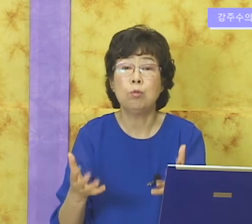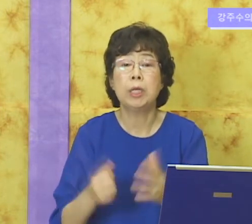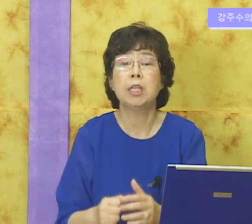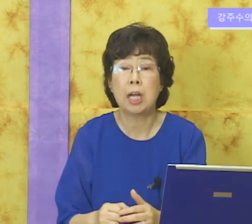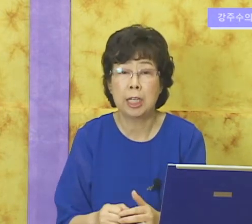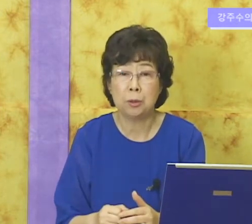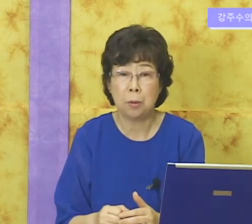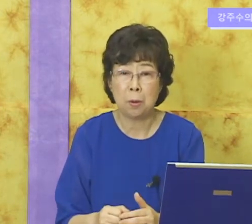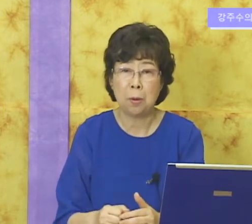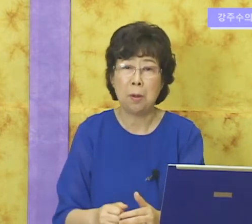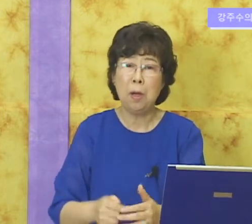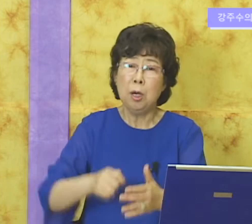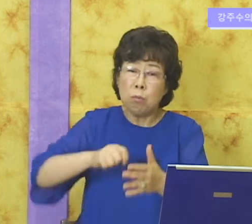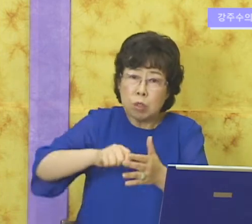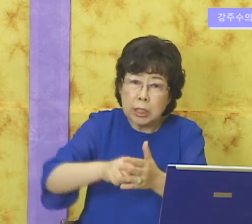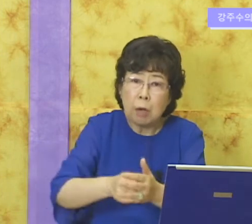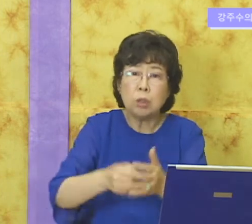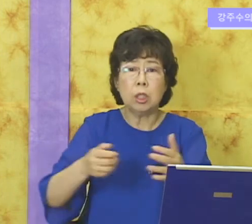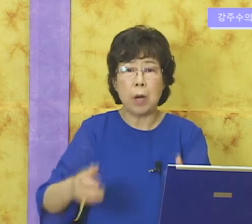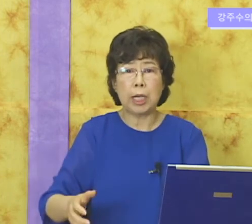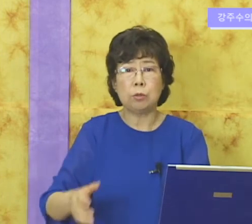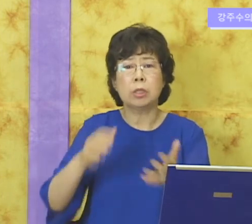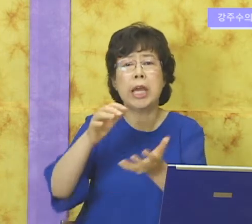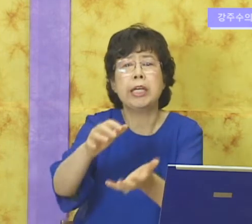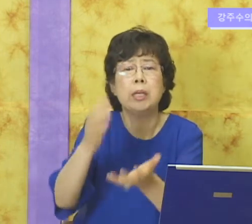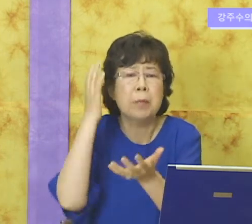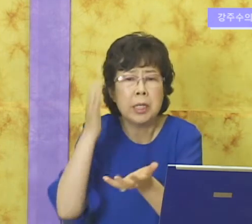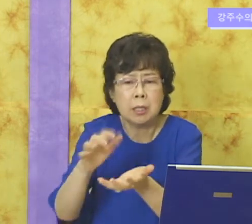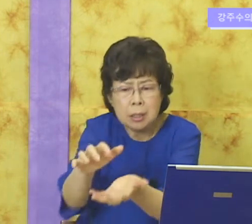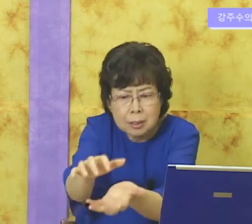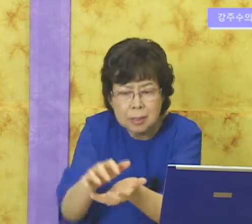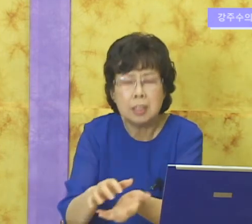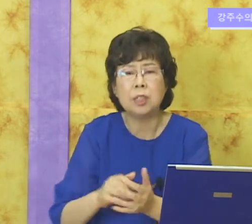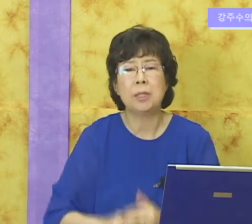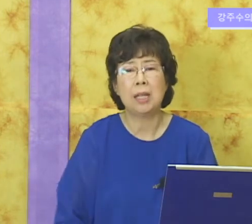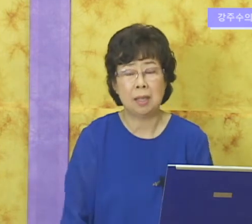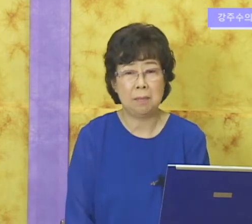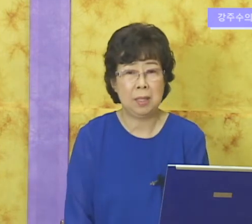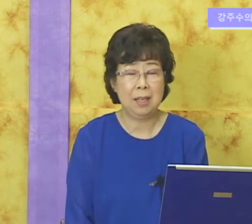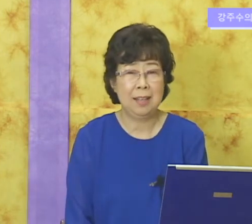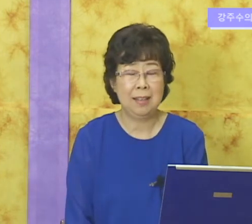2명 일어나 가지고 문을 따고 들어와 가지고 애기 머리를 끄집어냈답니다.